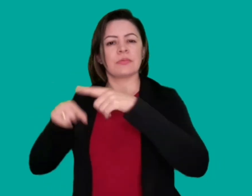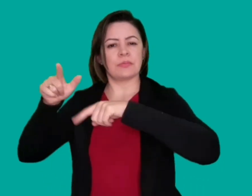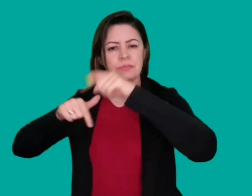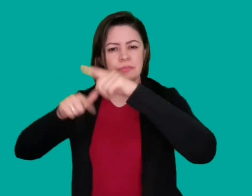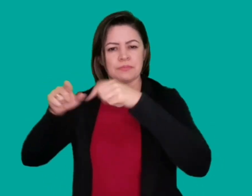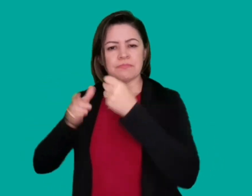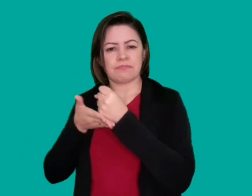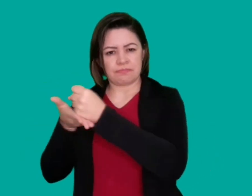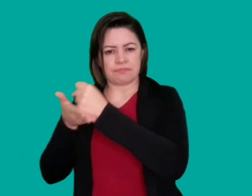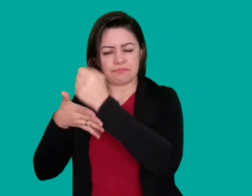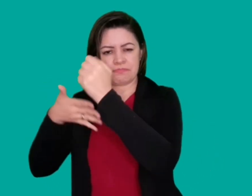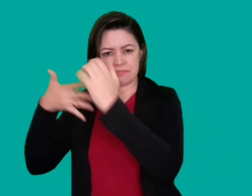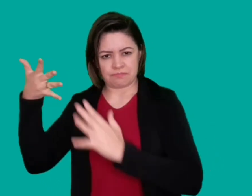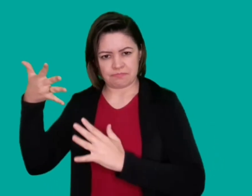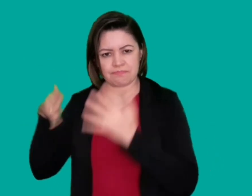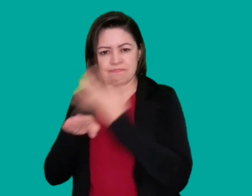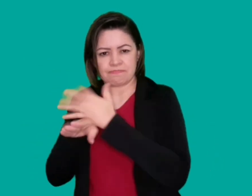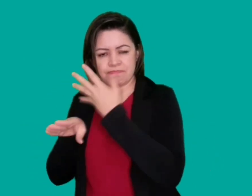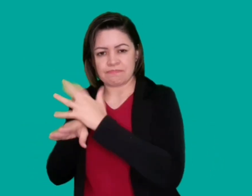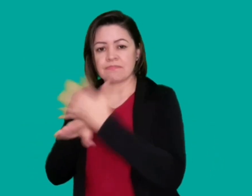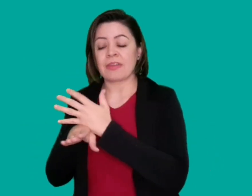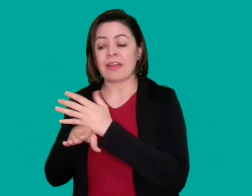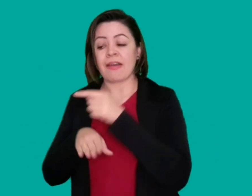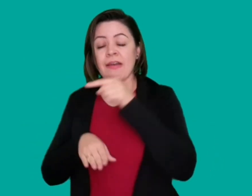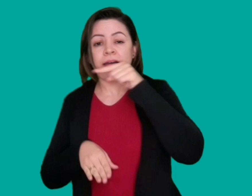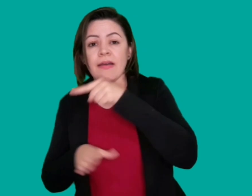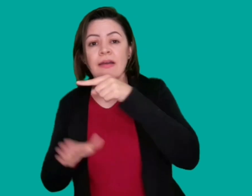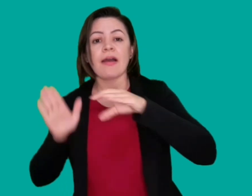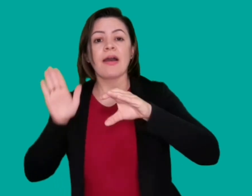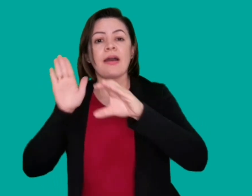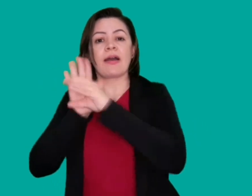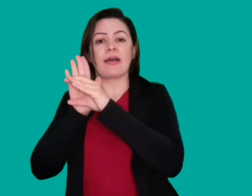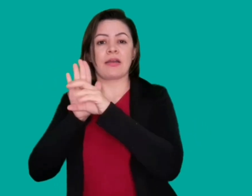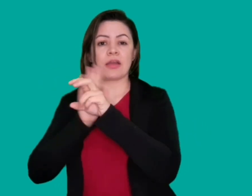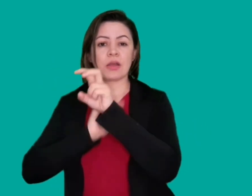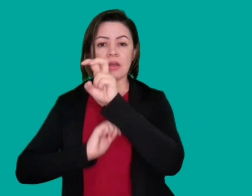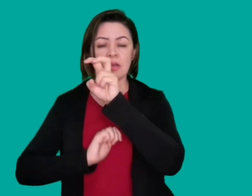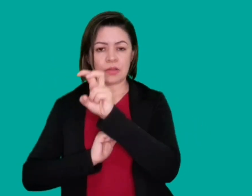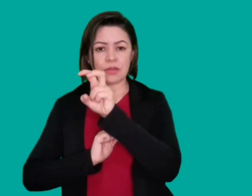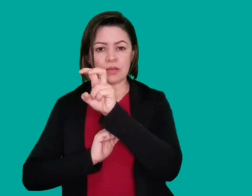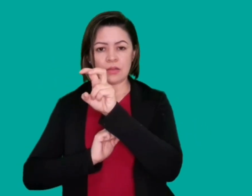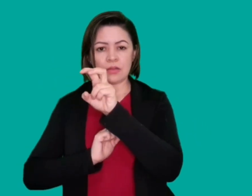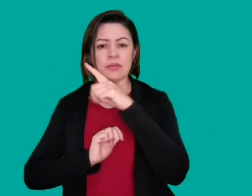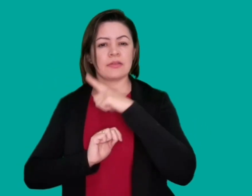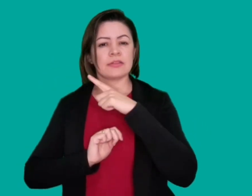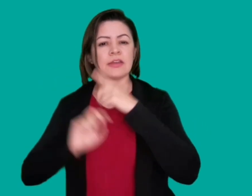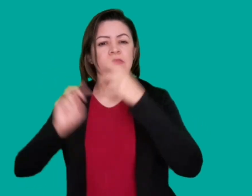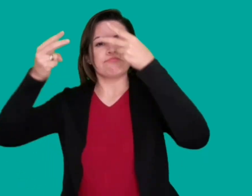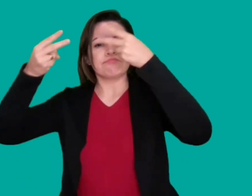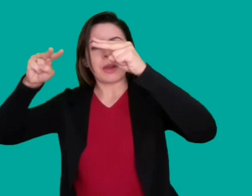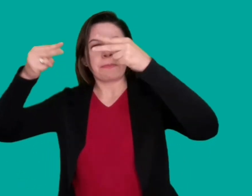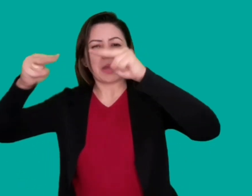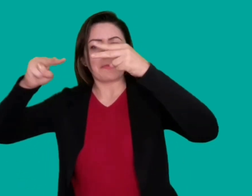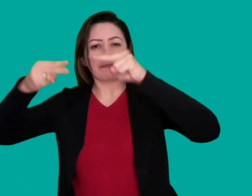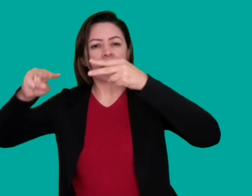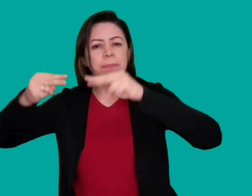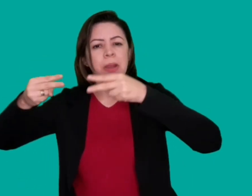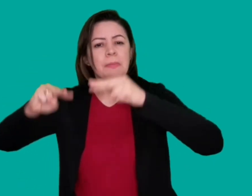também está disposta no material de apoio especificamente ali no capítulo 5 então ali tem